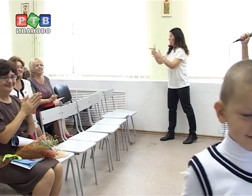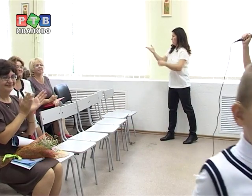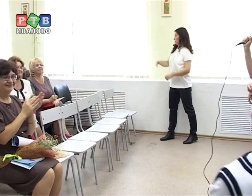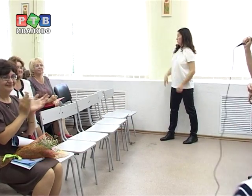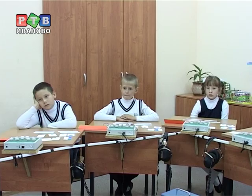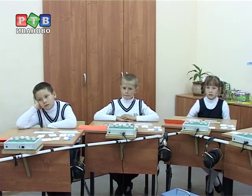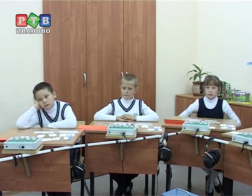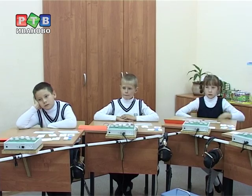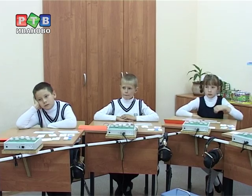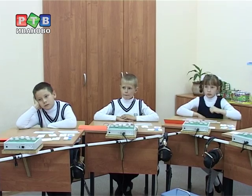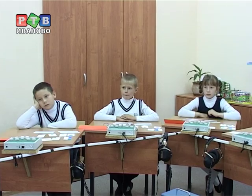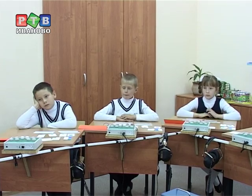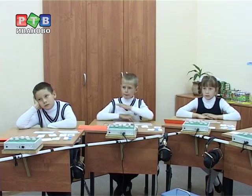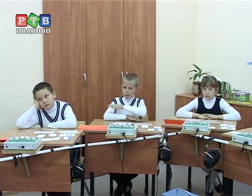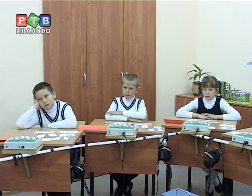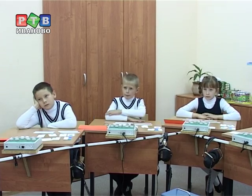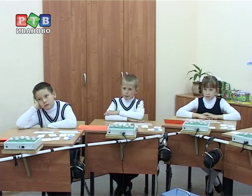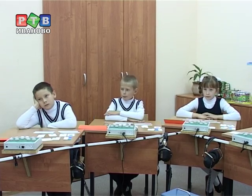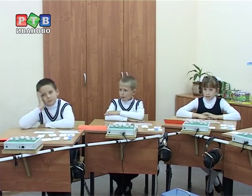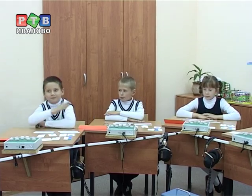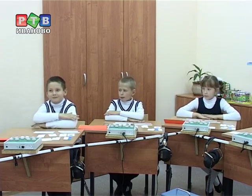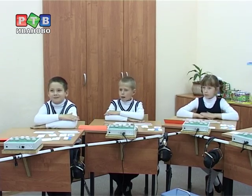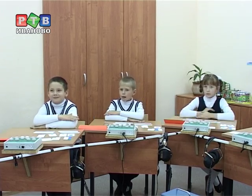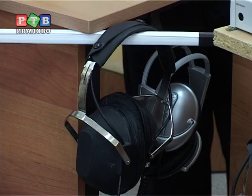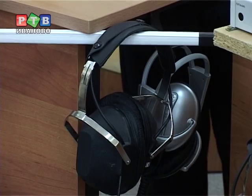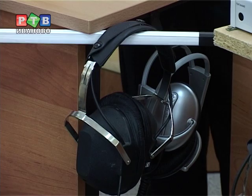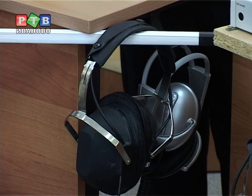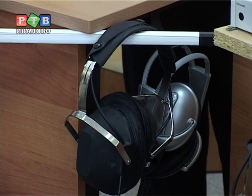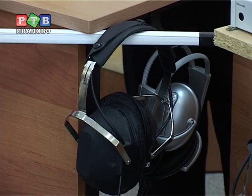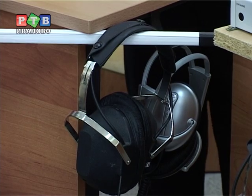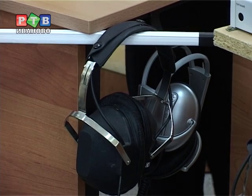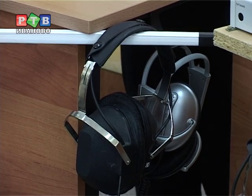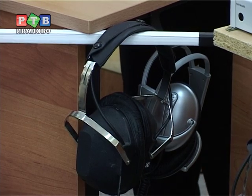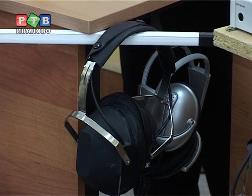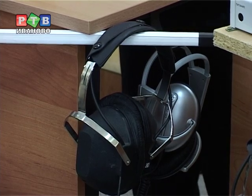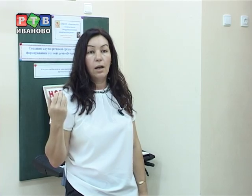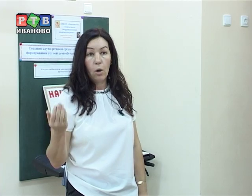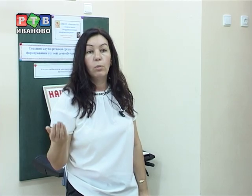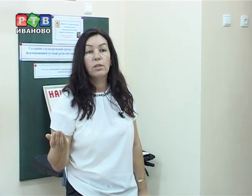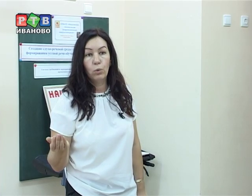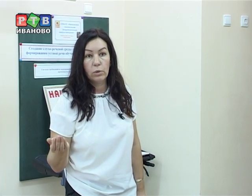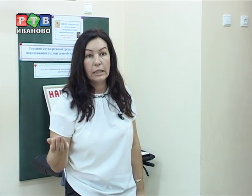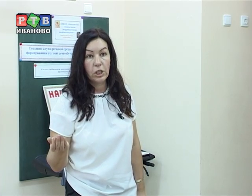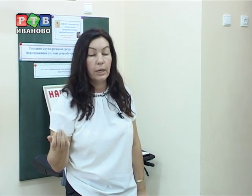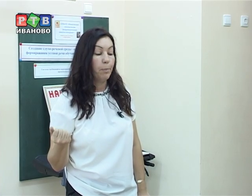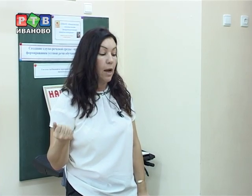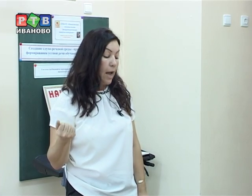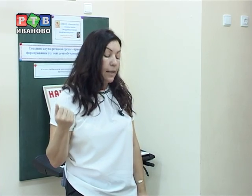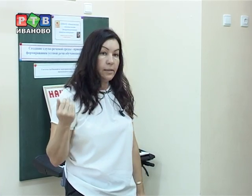являются ежедневные фронтальные занятия. Чтобы дать понятие детям, какой мы звук услышали по